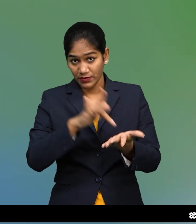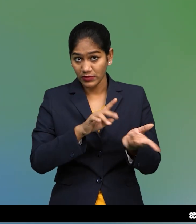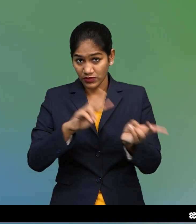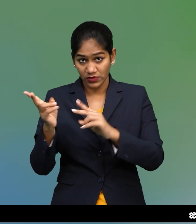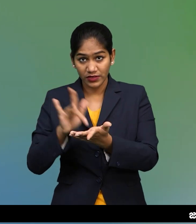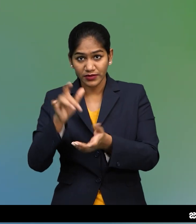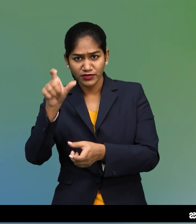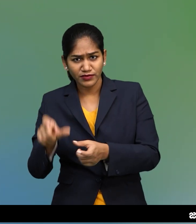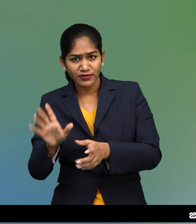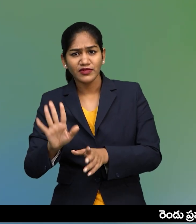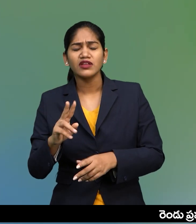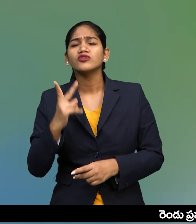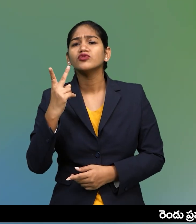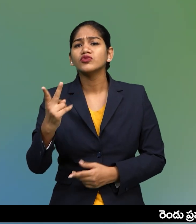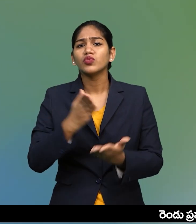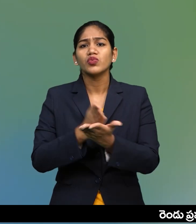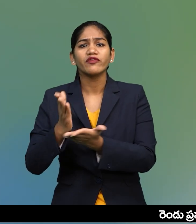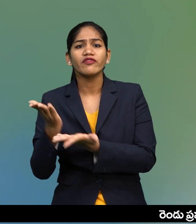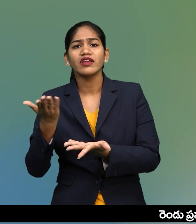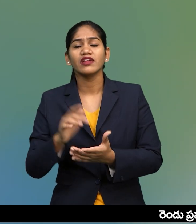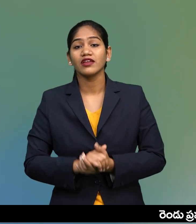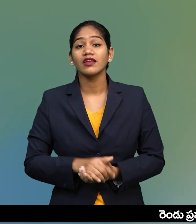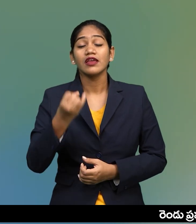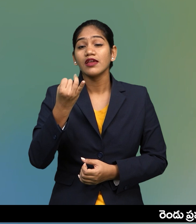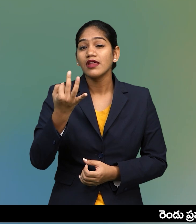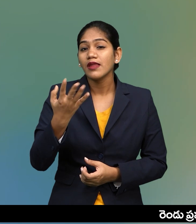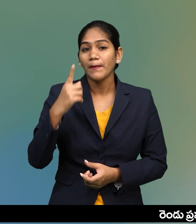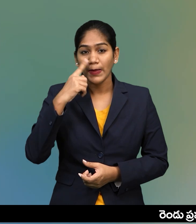జనాభా గణన ద్వారా 2 ప్రమాణాలు ఉపయోగిస్తారు.